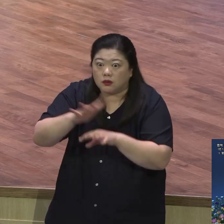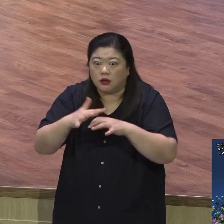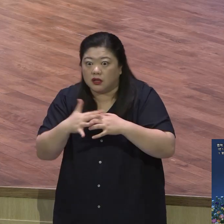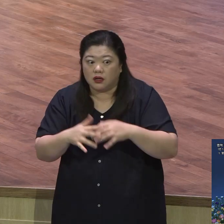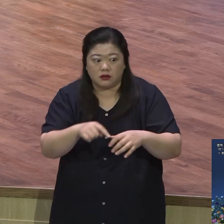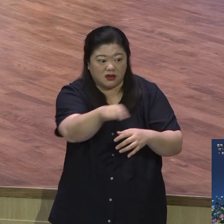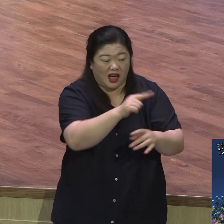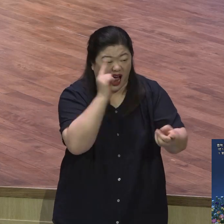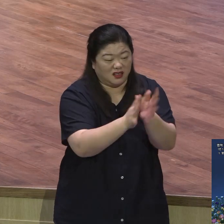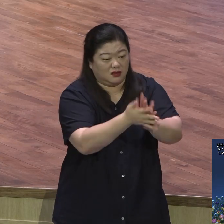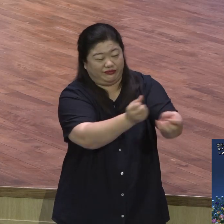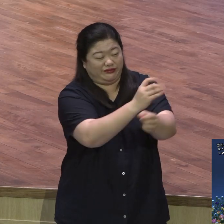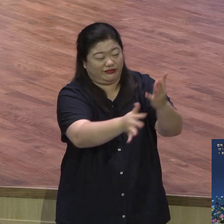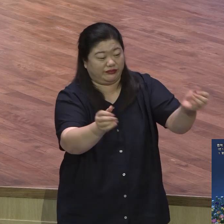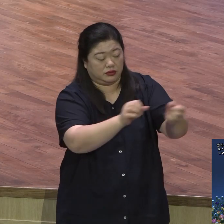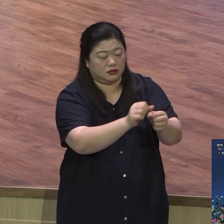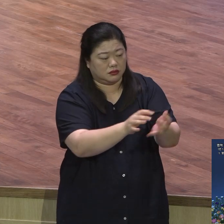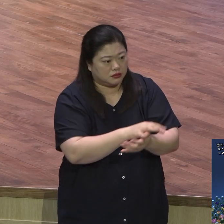죽이뻔 저끼리 다 싸워가지고